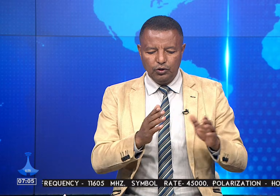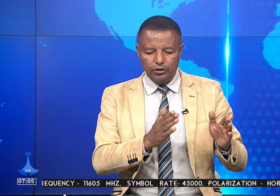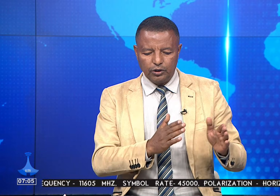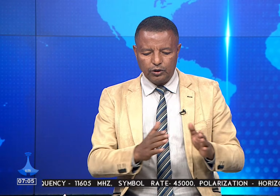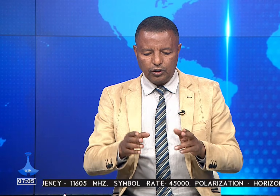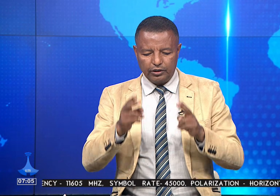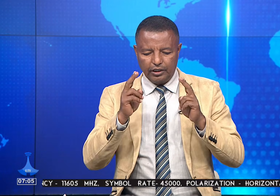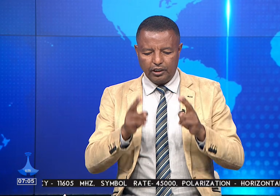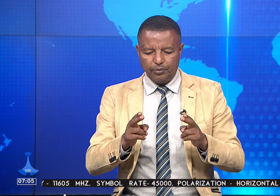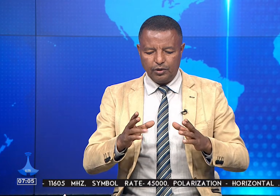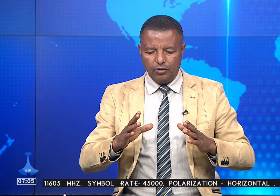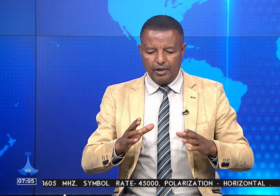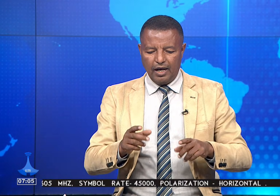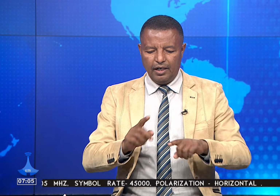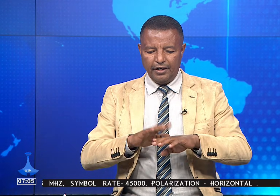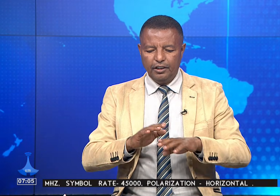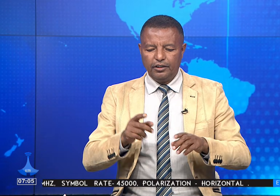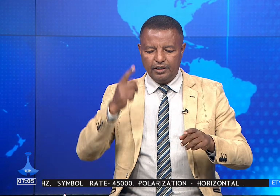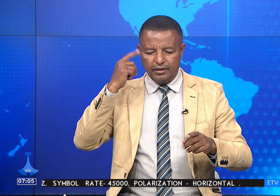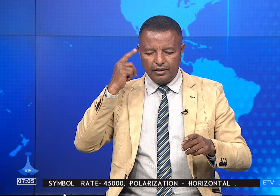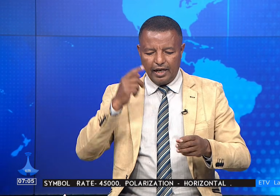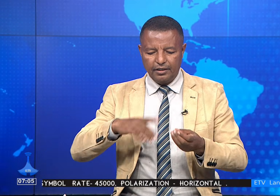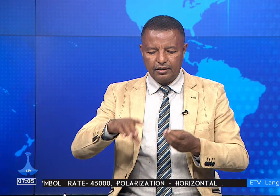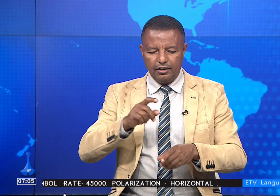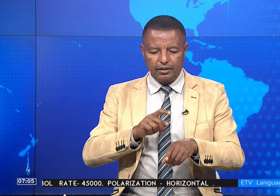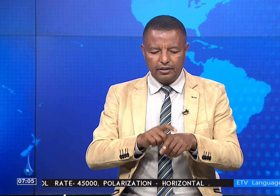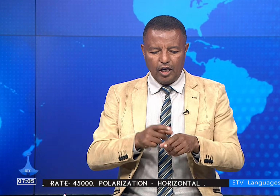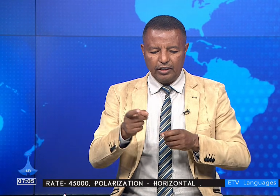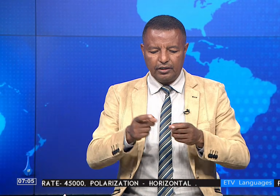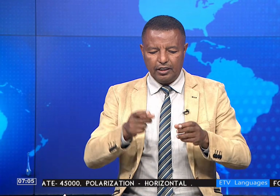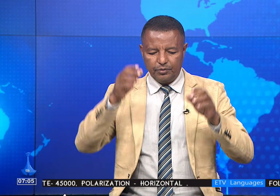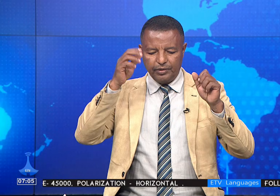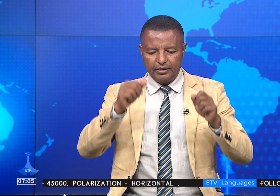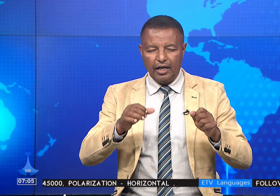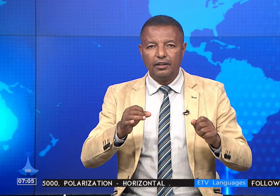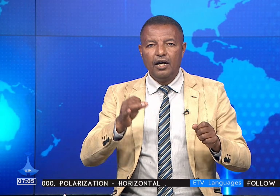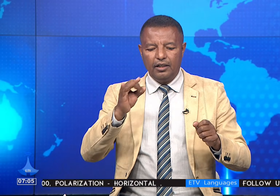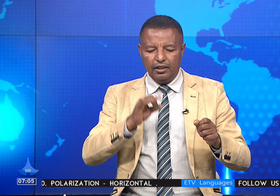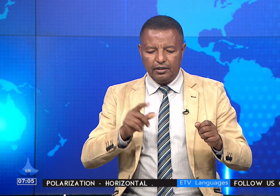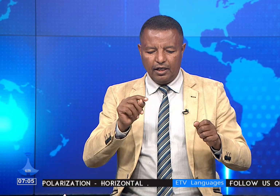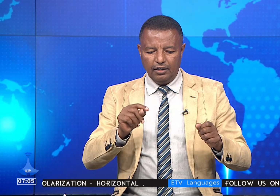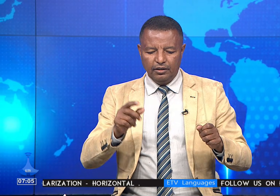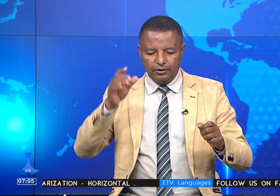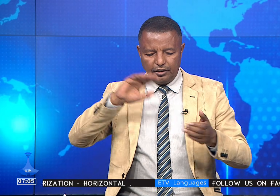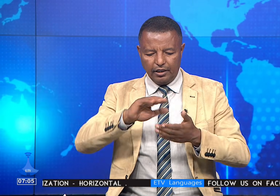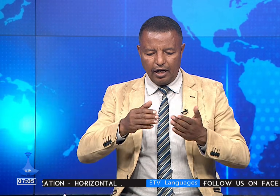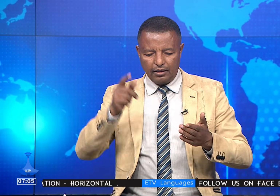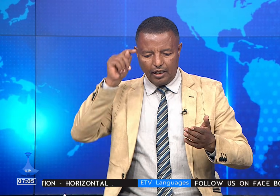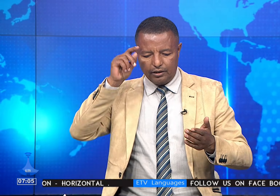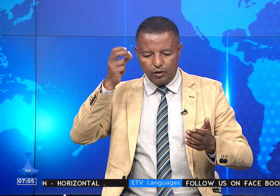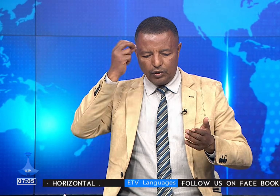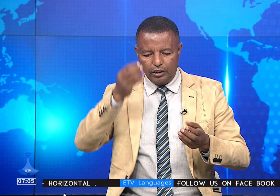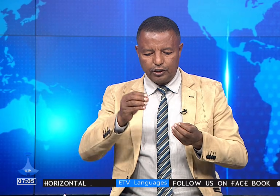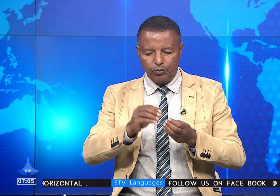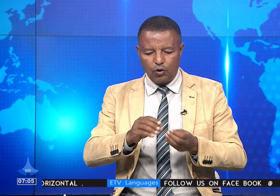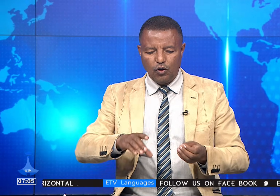በተለያዩ ዝግጅቶች የተከበረው በዓል ላይ የትግራይ ክልል ጊዜያዊ አስተዳደር ፕሬዝዳንት ሌተናል ጄኔራል